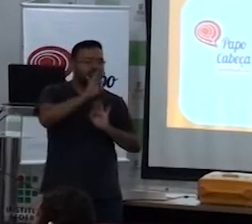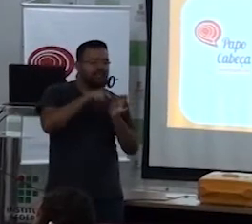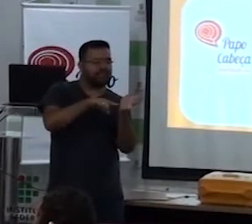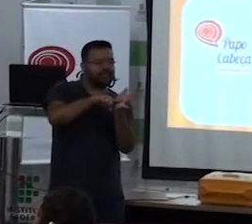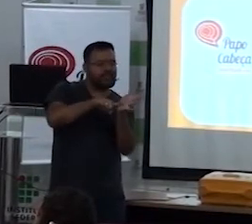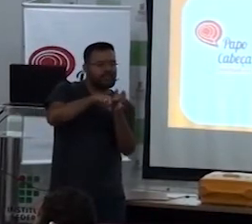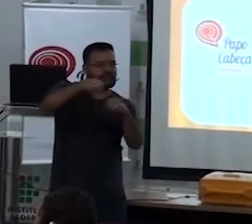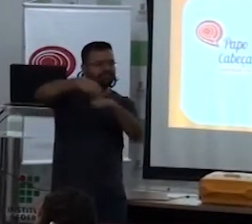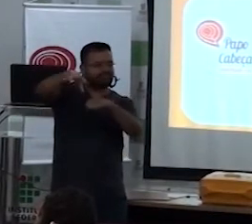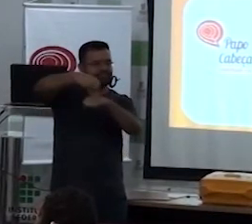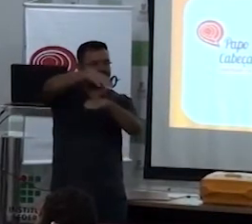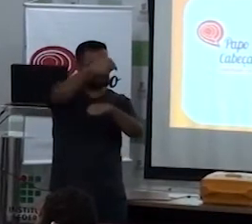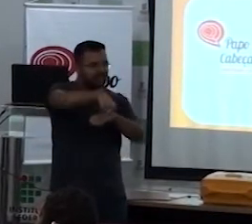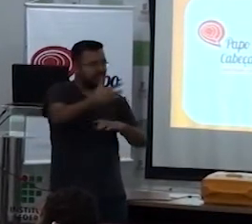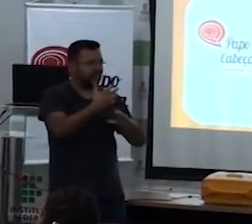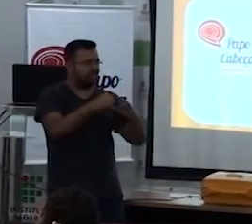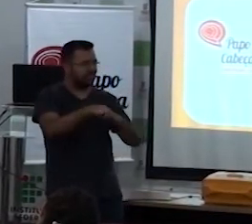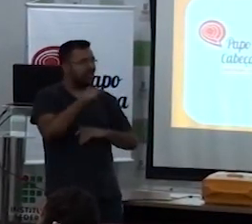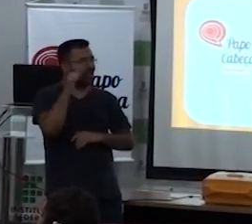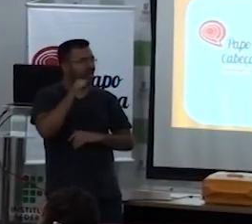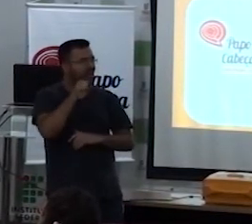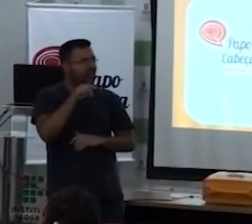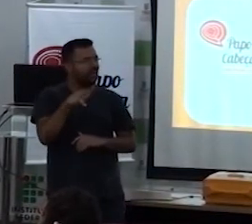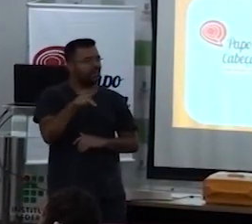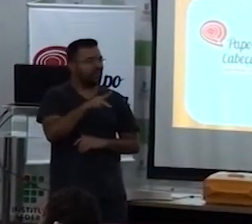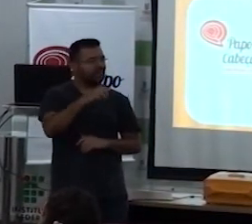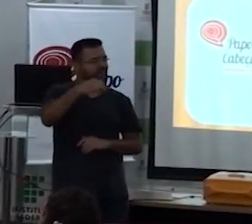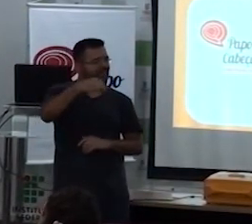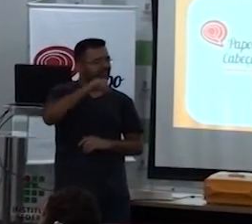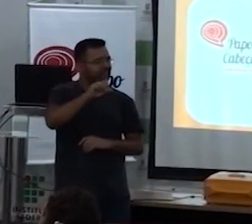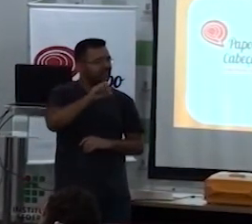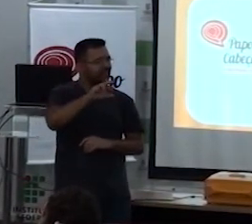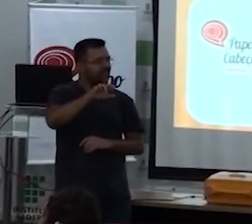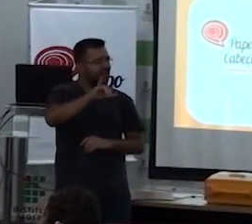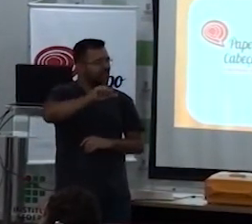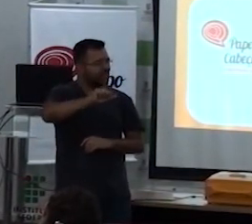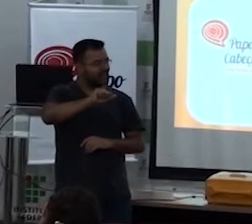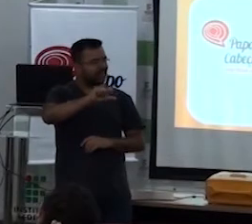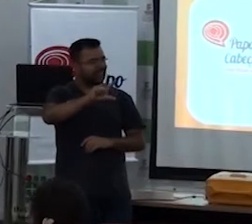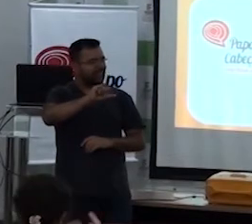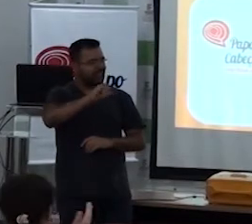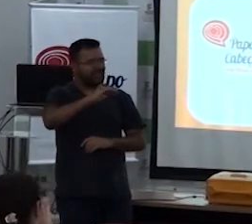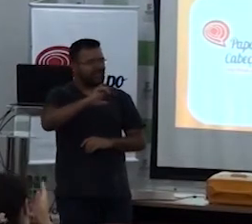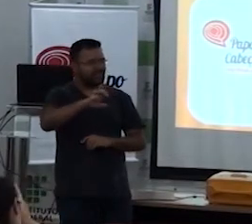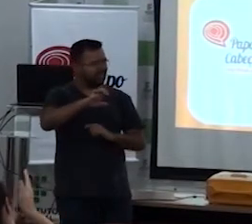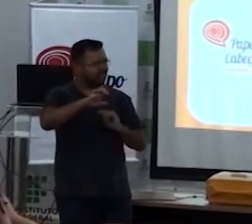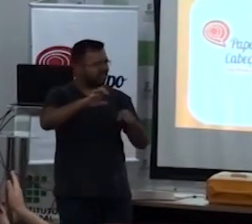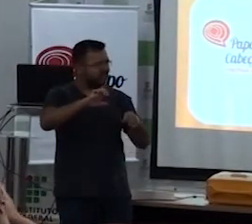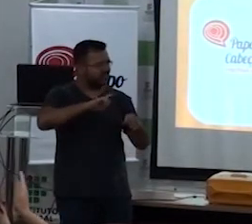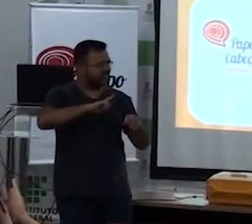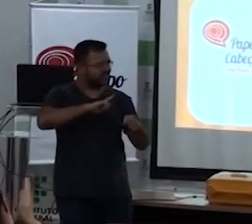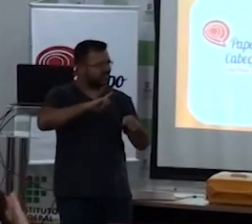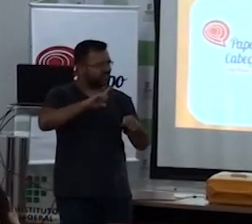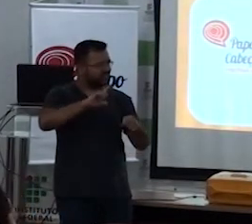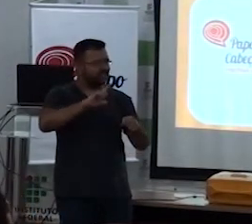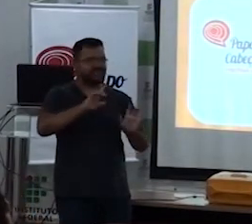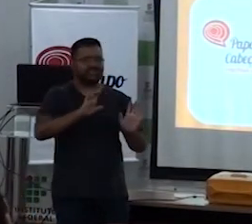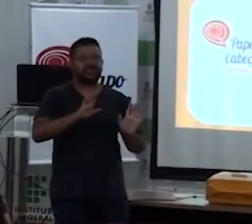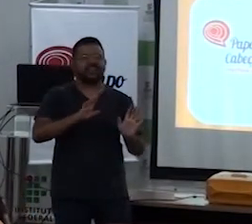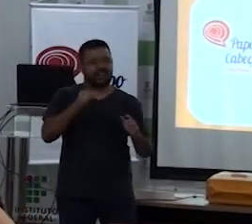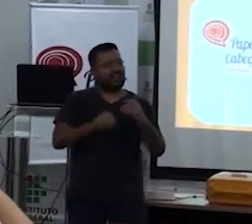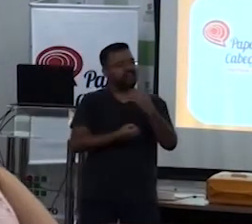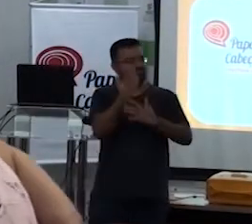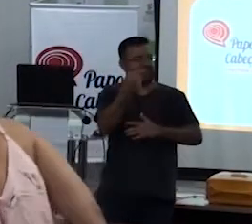dos pesquisadores do CEPOR, que é a professora Maria Alice Veiga Ferreira de Souza, que foi criadora da.